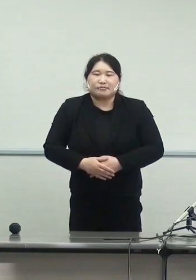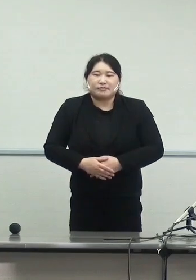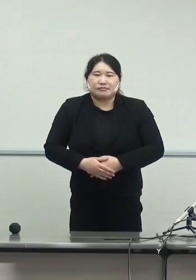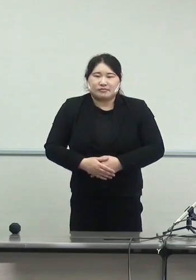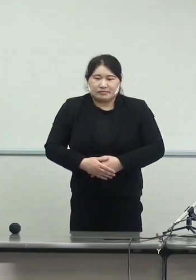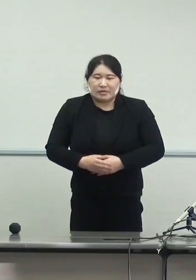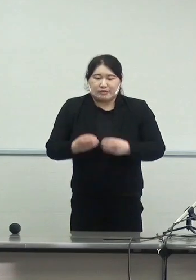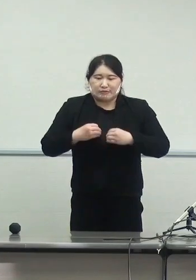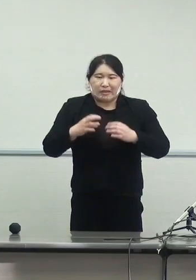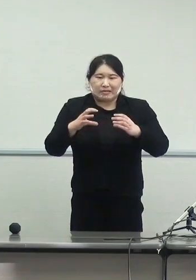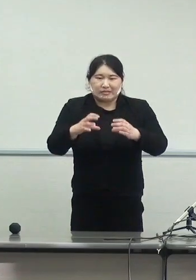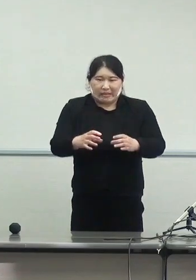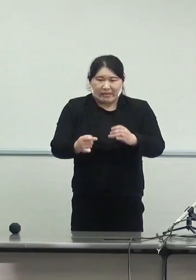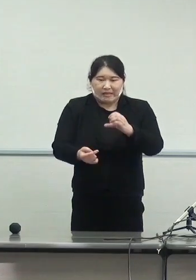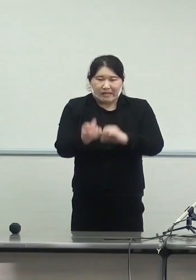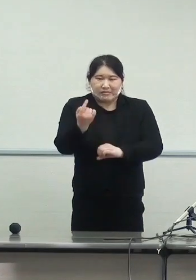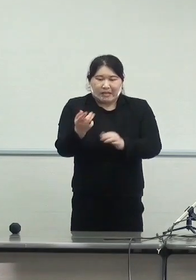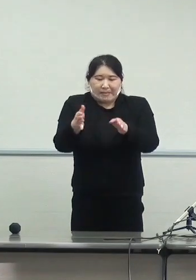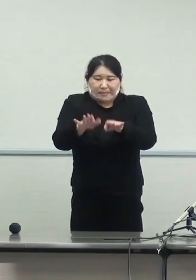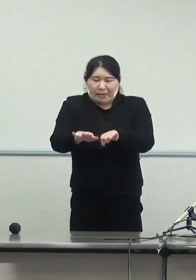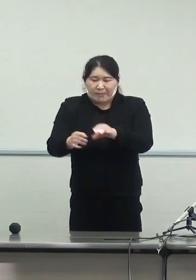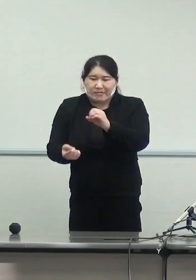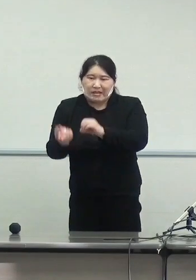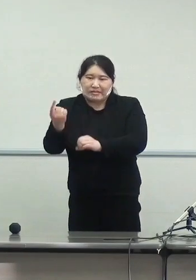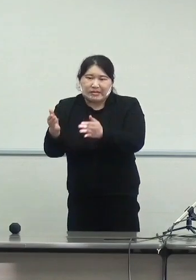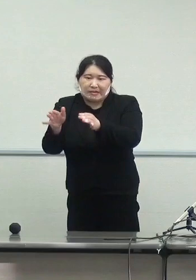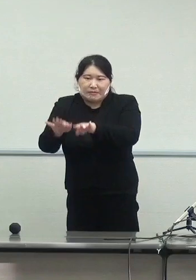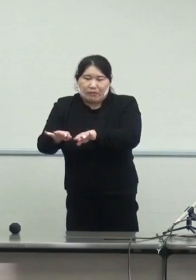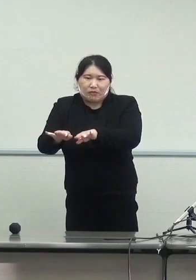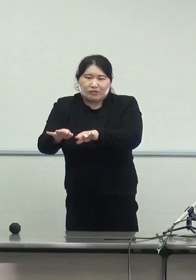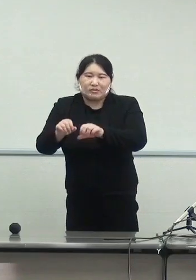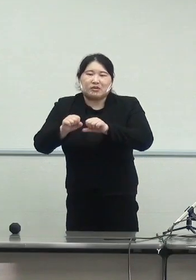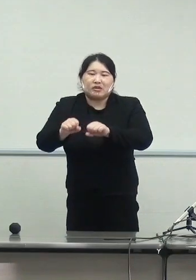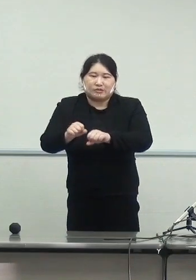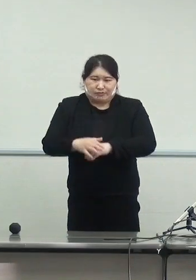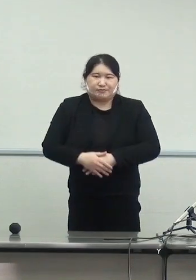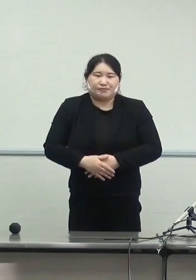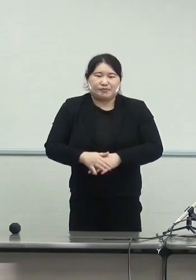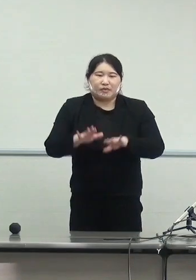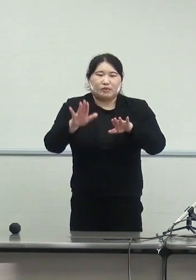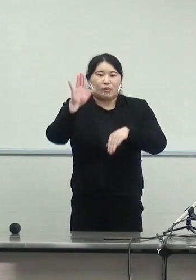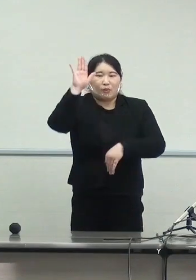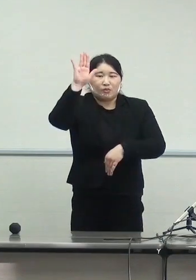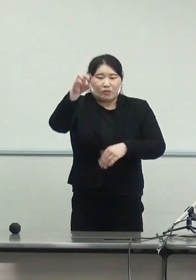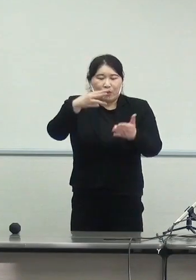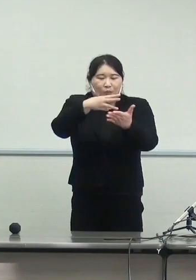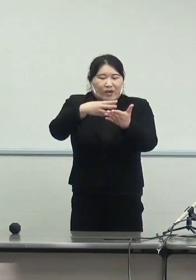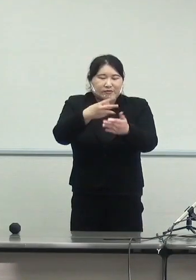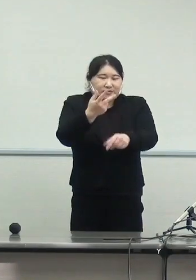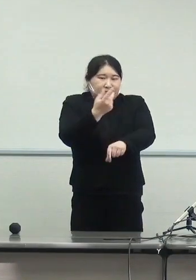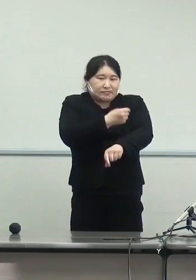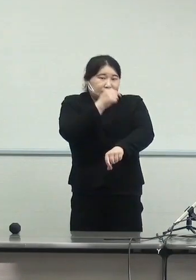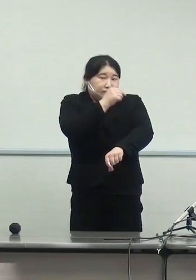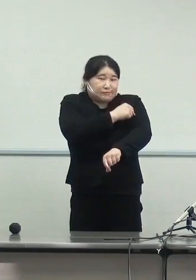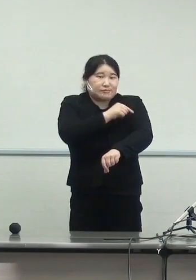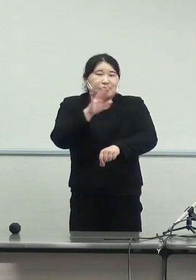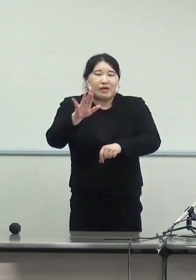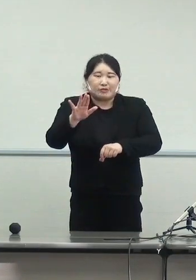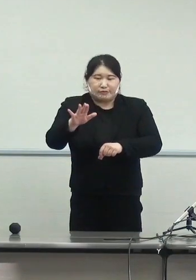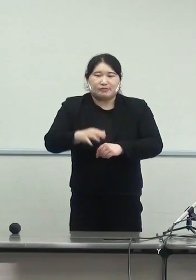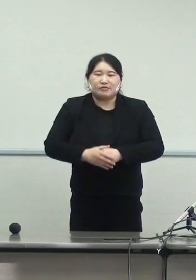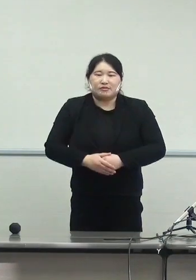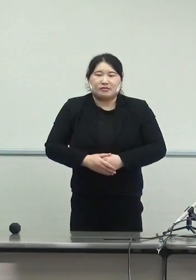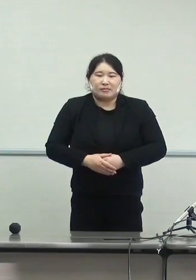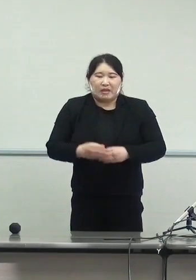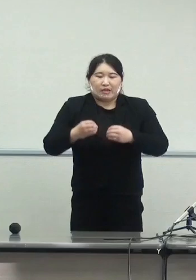発生するたびに抑え込んでいくことと、あともう一つ、こっちはそれとかけてワクチンを打っていきますので、ワクチンを並走させて、一方で